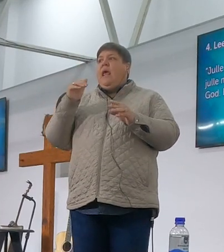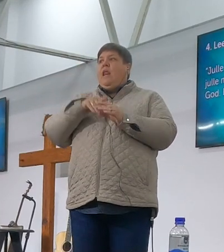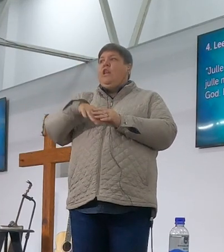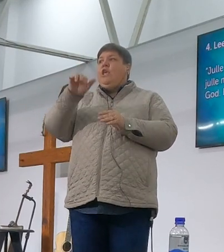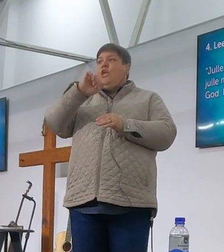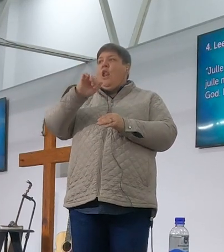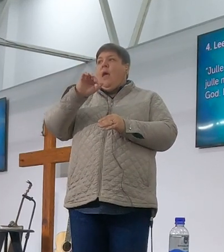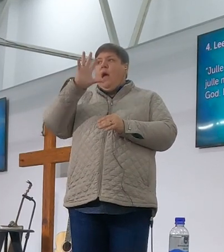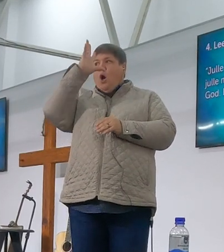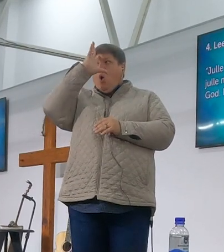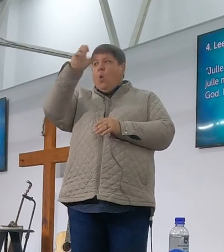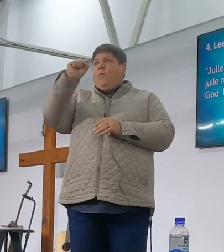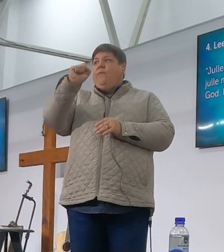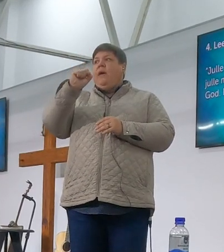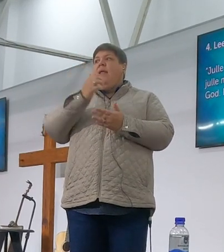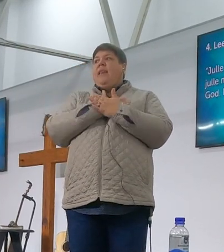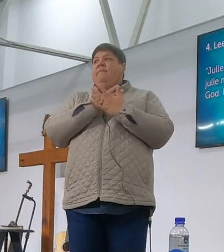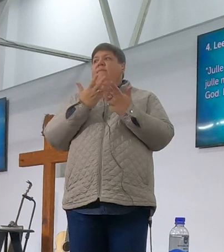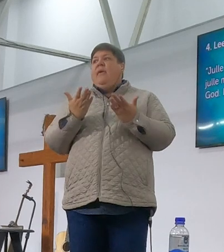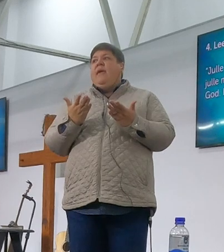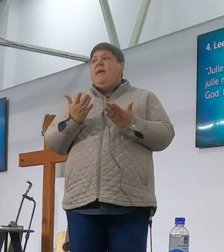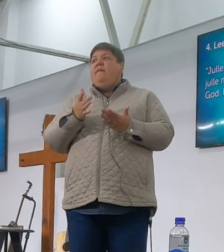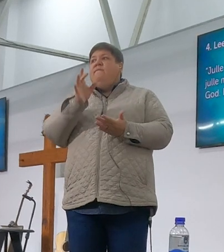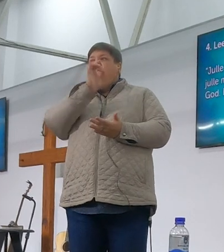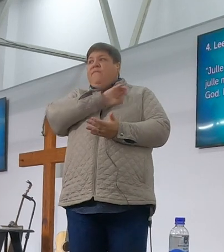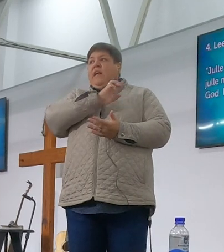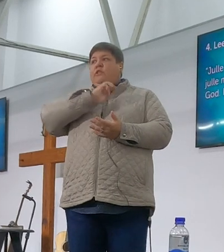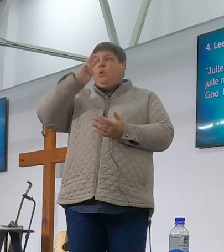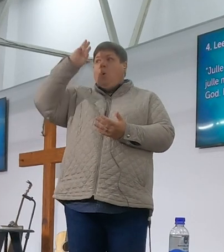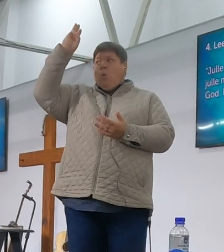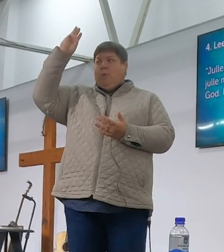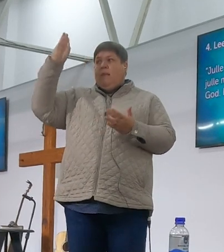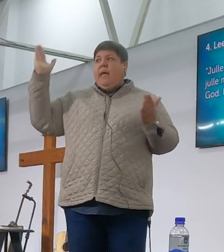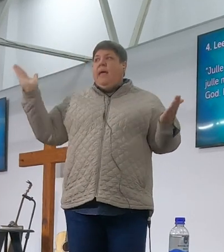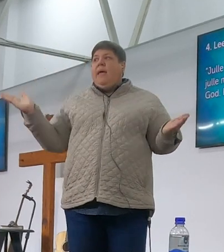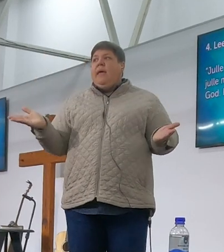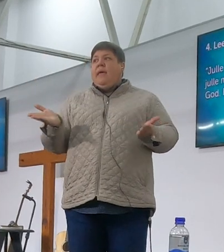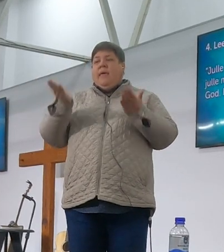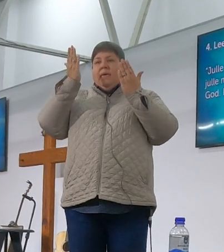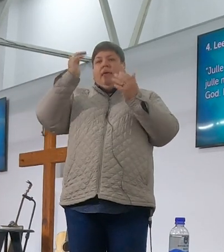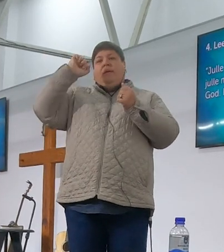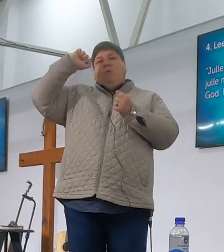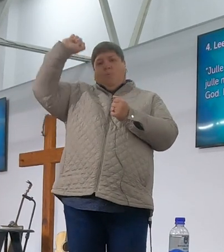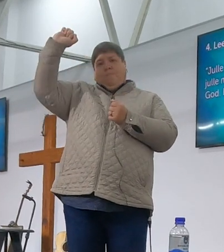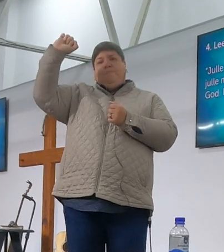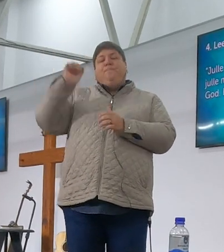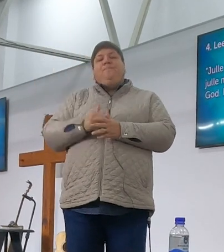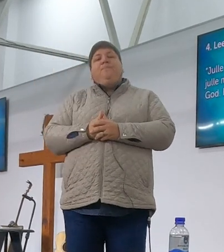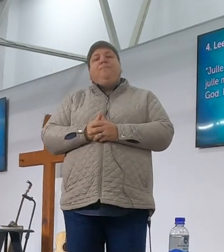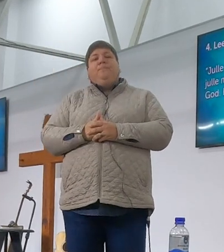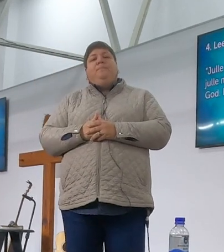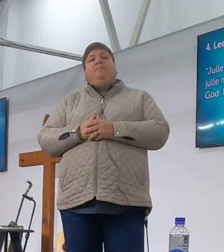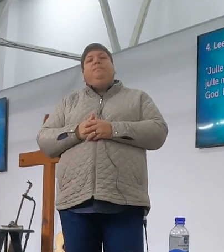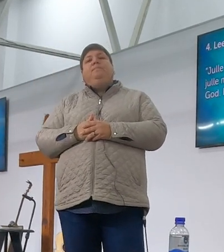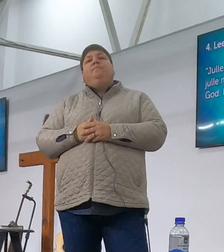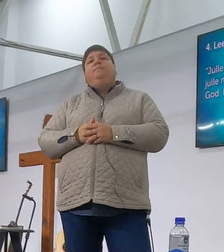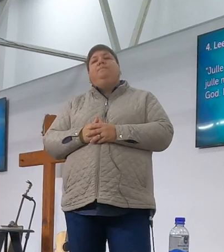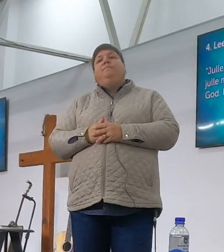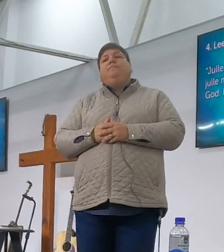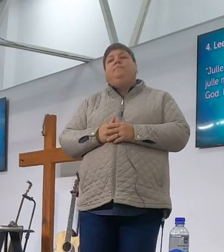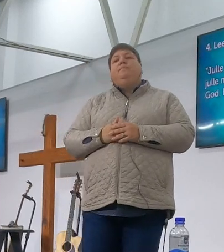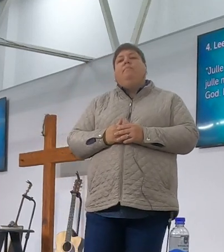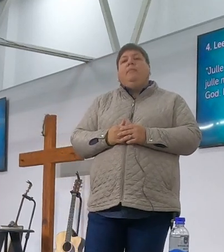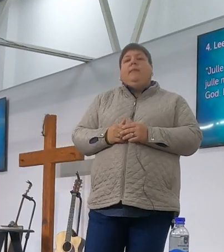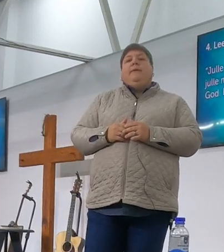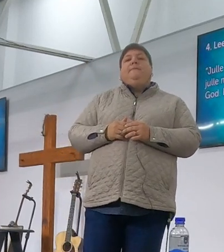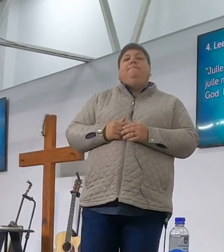julle moet alle mense respekteer. Maar sekerlik praat Petrus net van gelowiges. Nee, hy praat nie net van gelowiges.